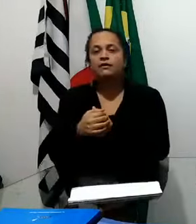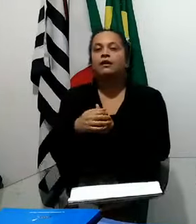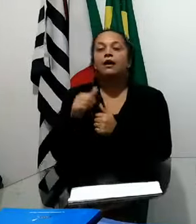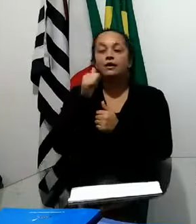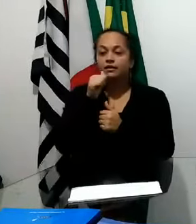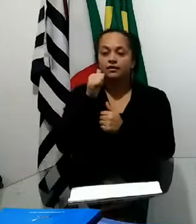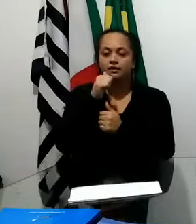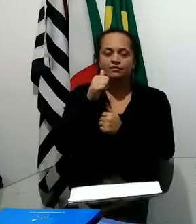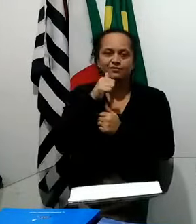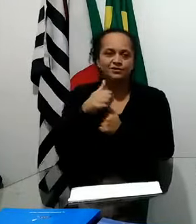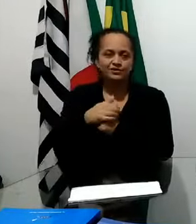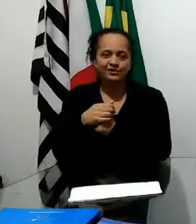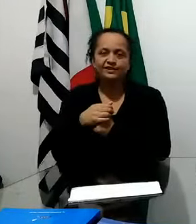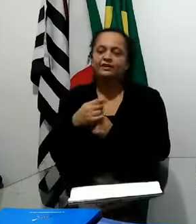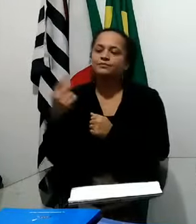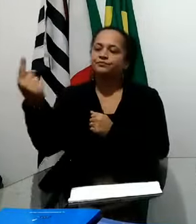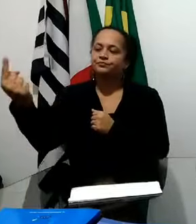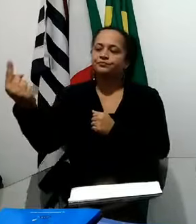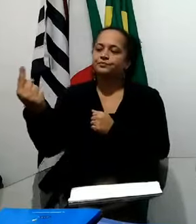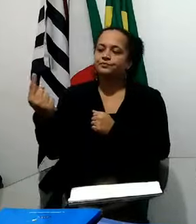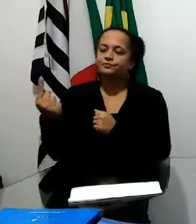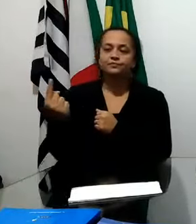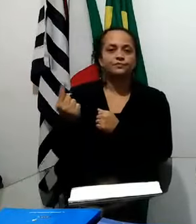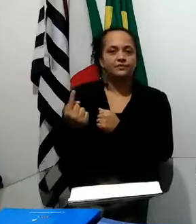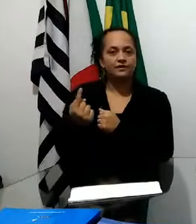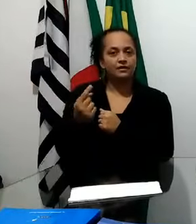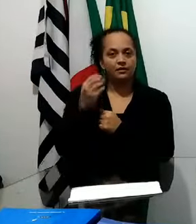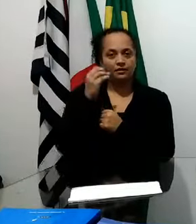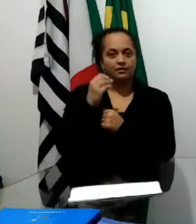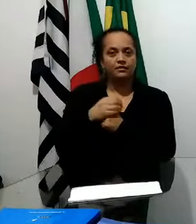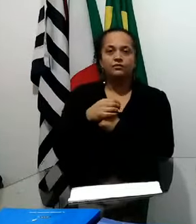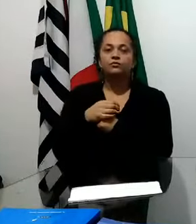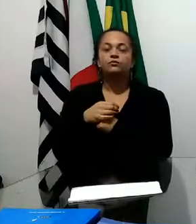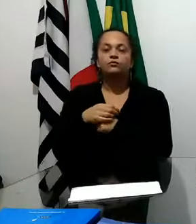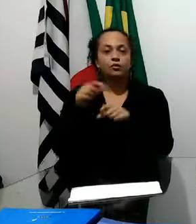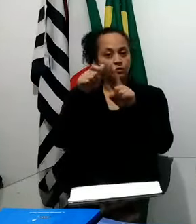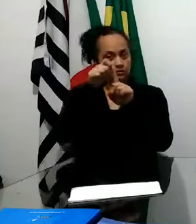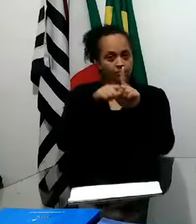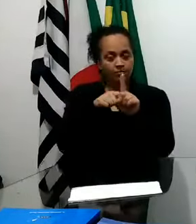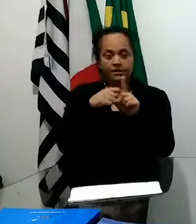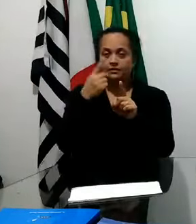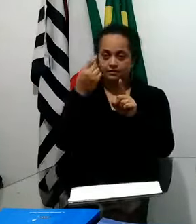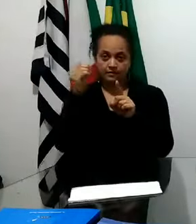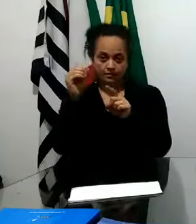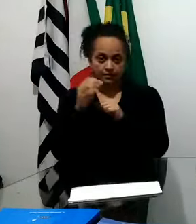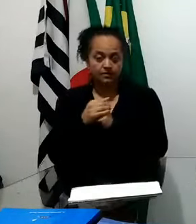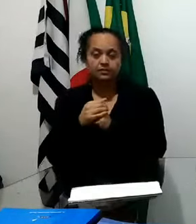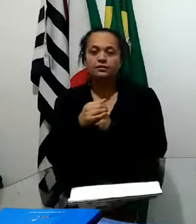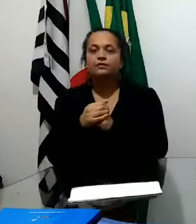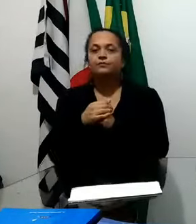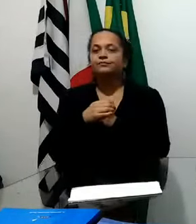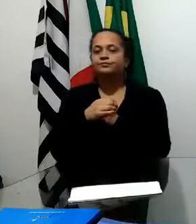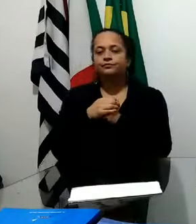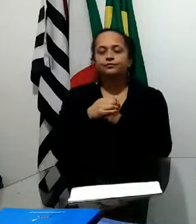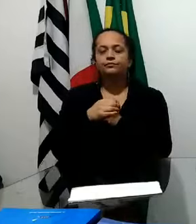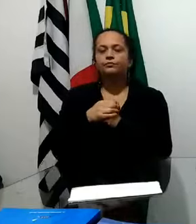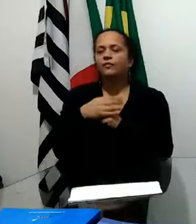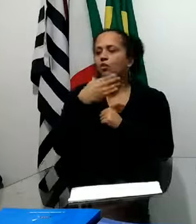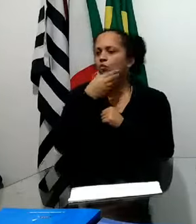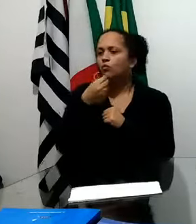Assuero, a casa real, no 10º mês, que é o mês de Tebete, e no 7º ano do seu reinado. O